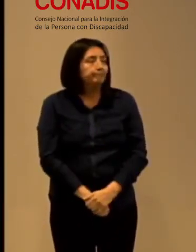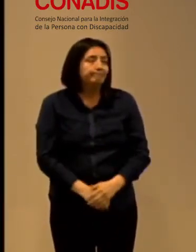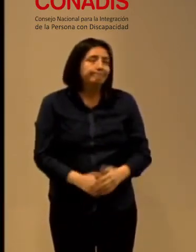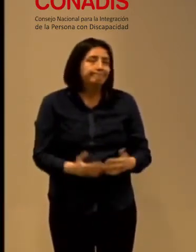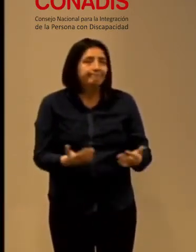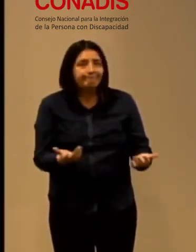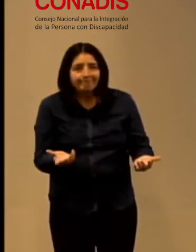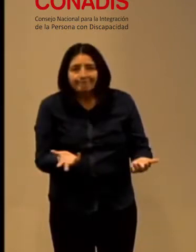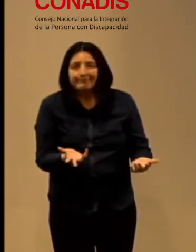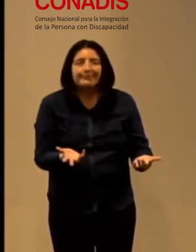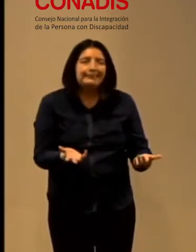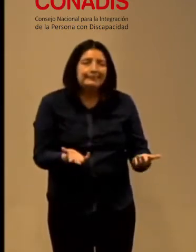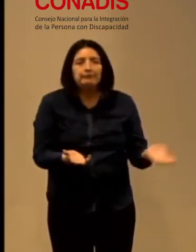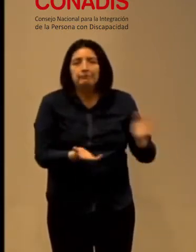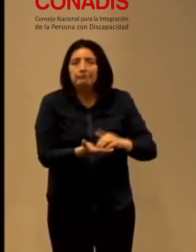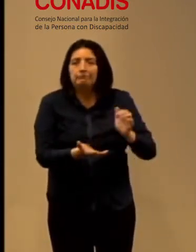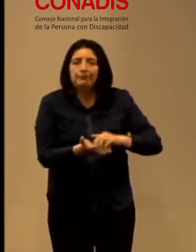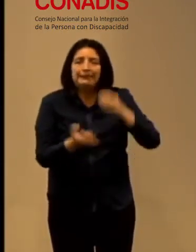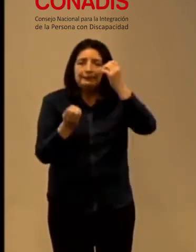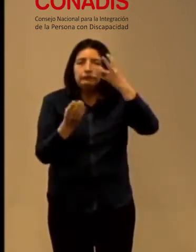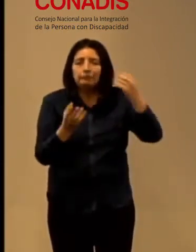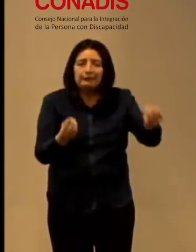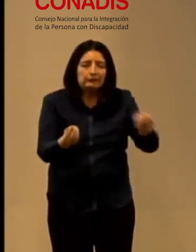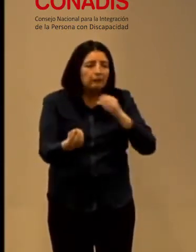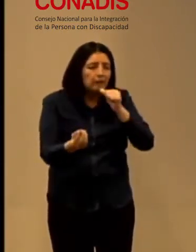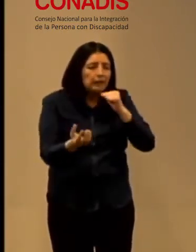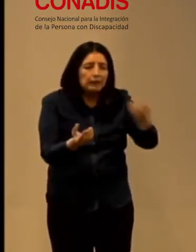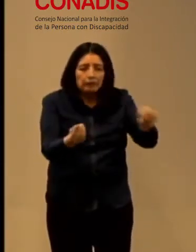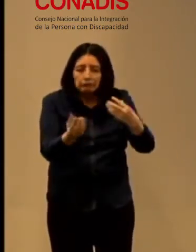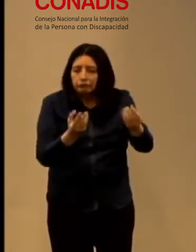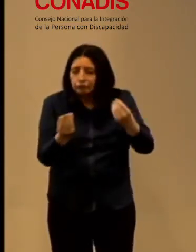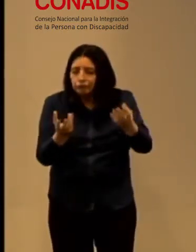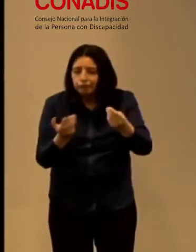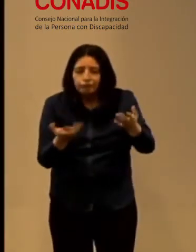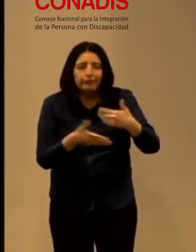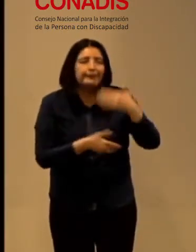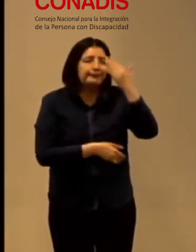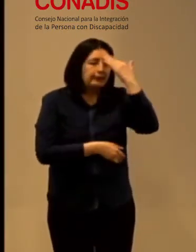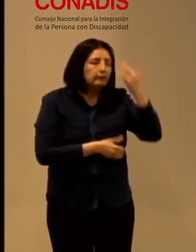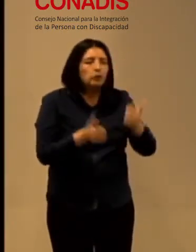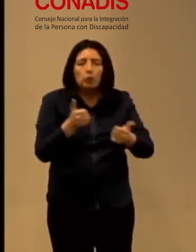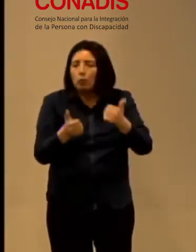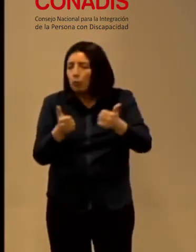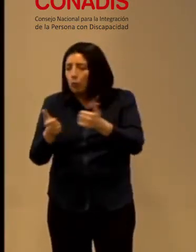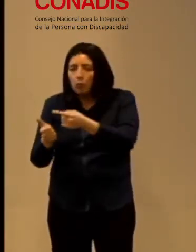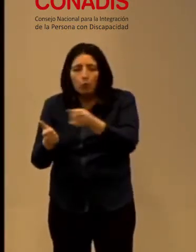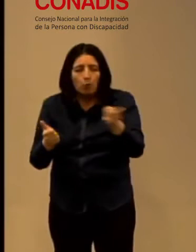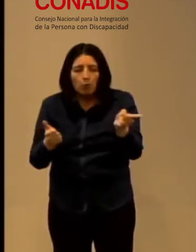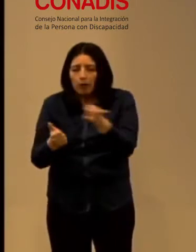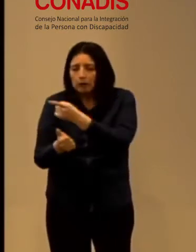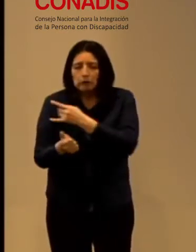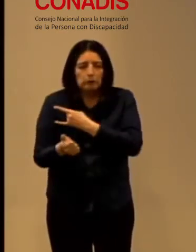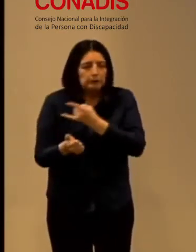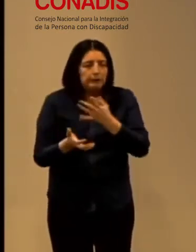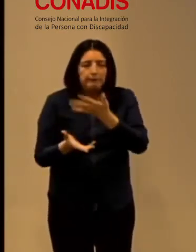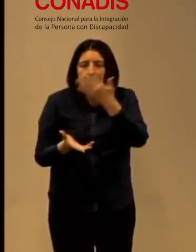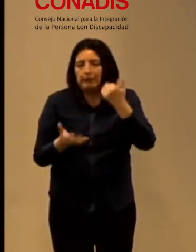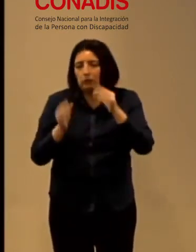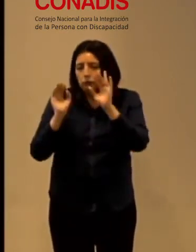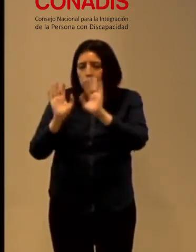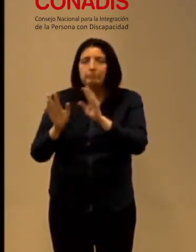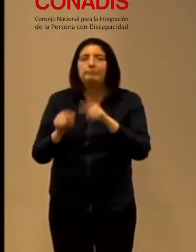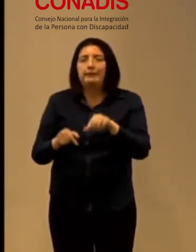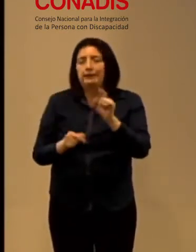digamos, nos hace falta un poco más de información para saber qué instituciones están mejor preparadas o no para